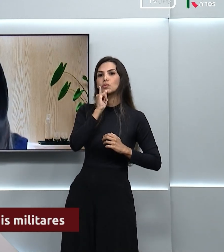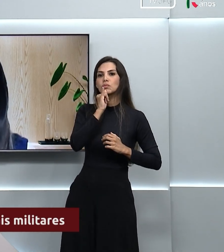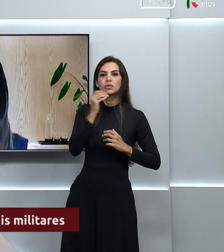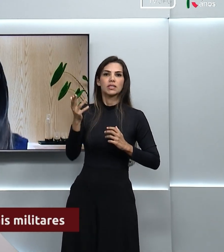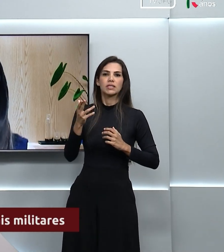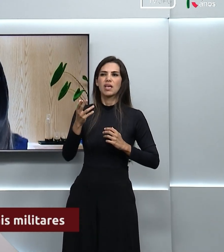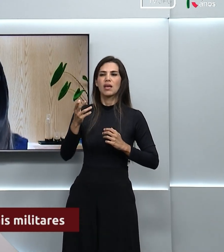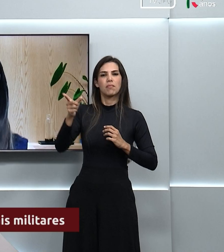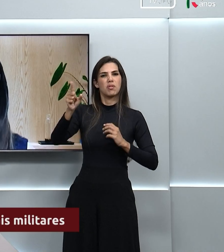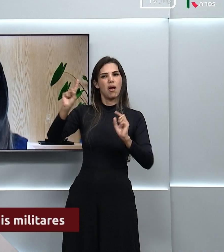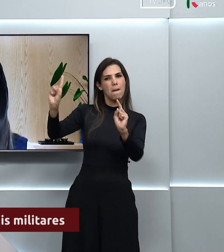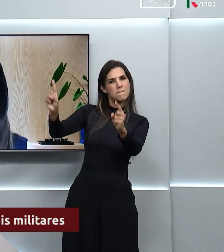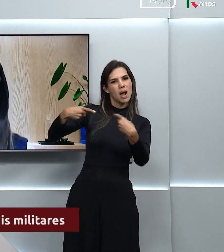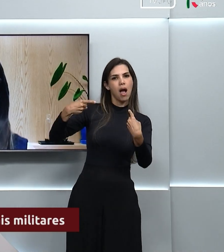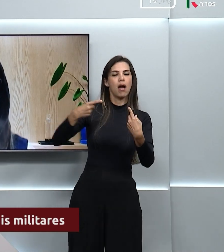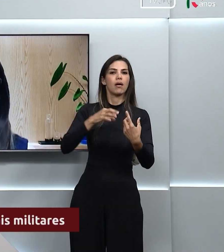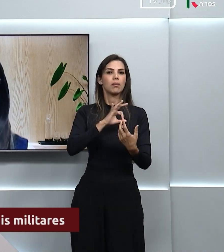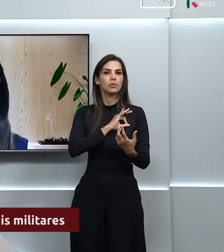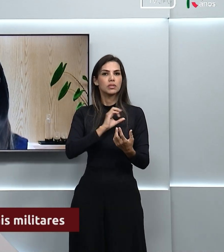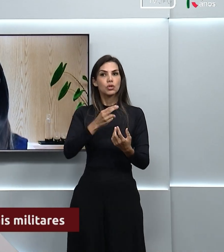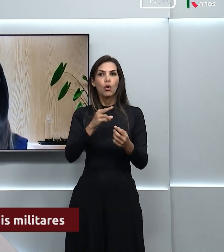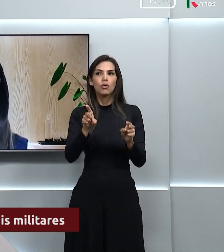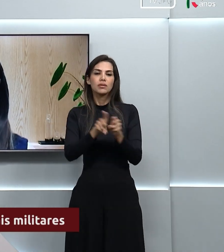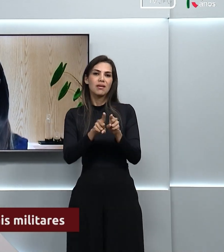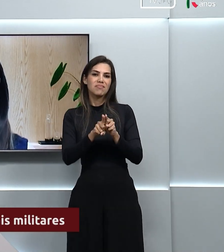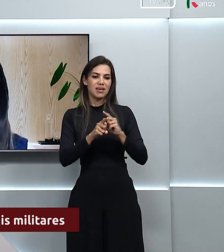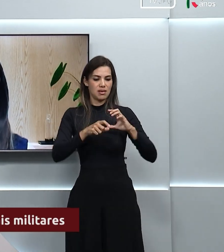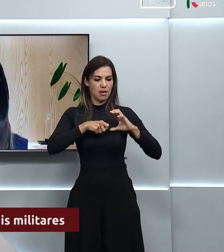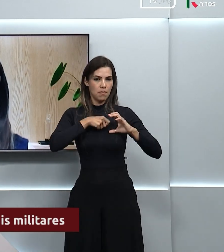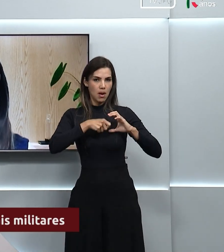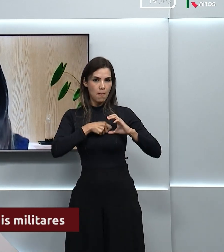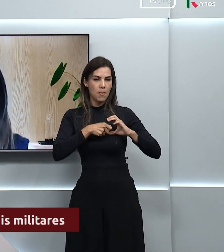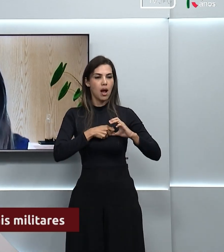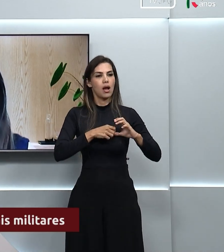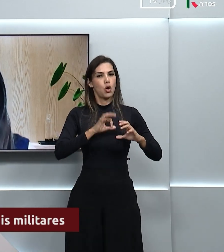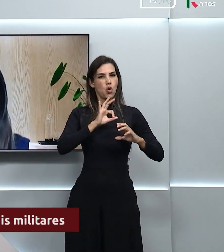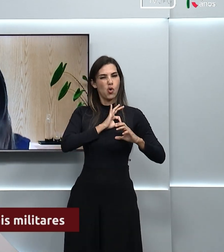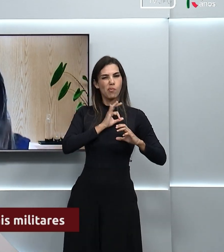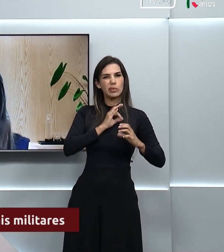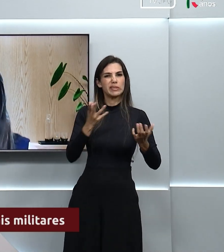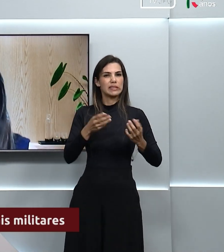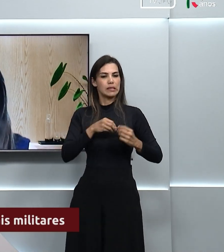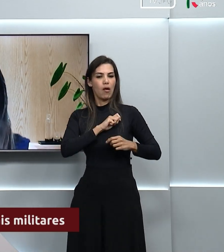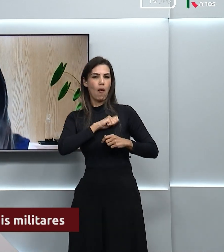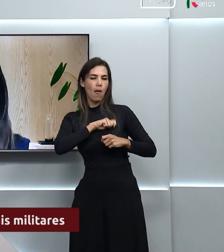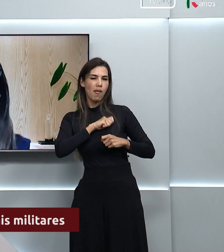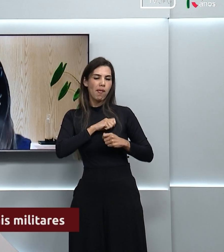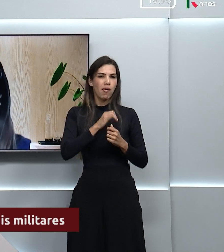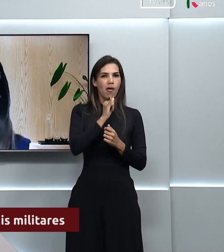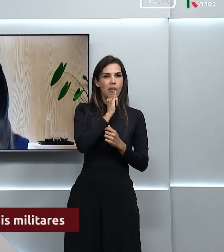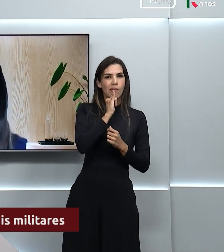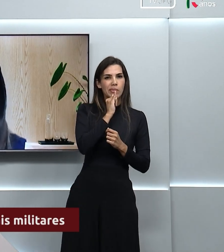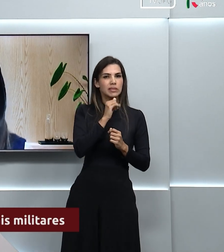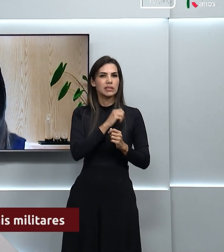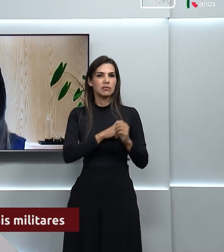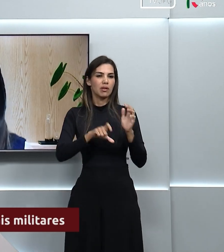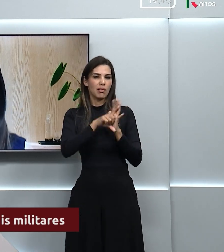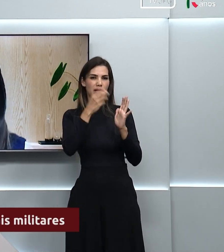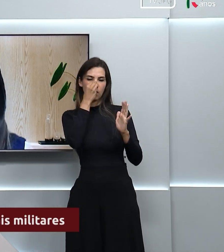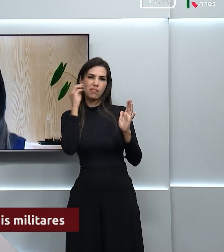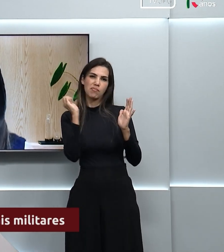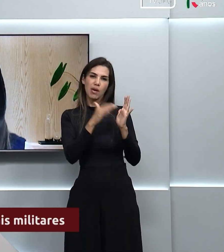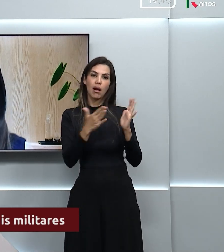ataque contra a polícia ou filmar algum policial que esteja agindo fora das diretrizes legais, né, previstas, isso